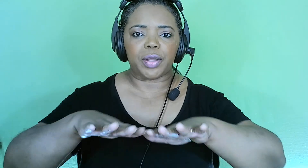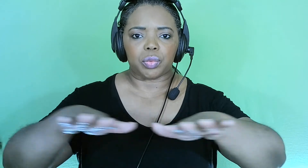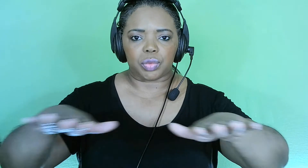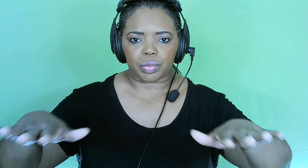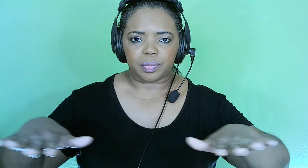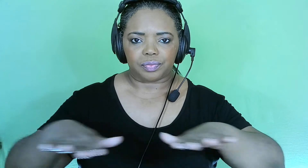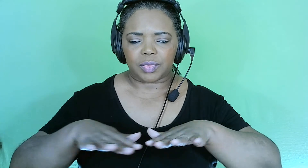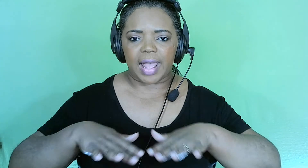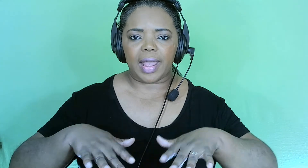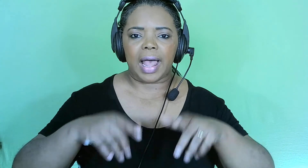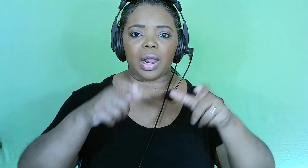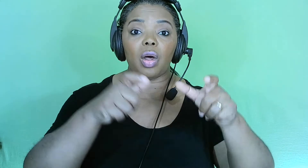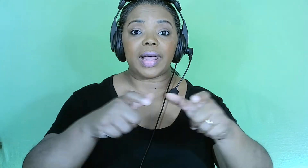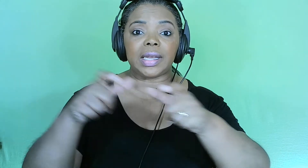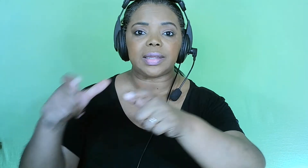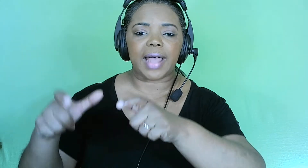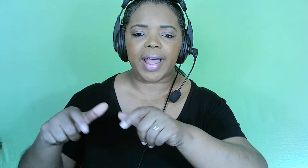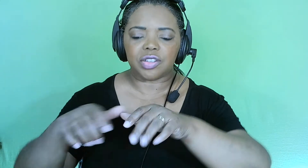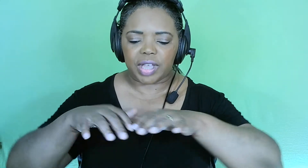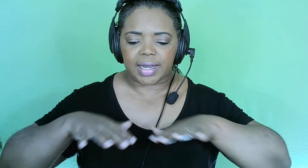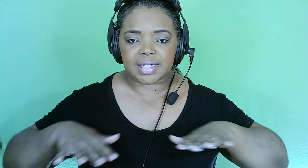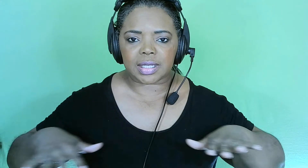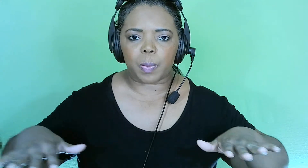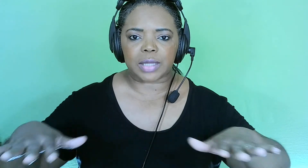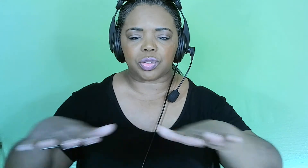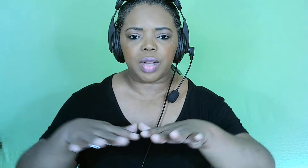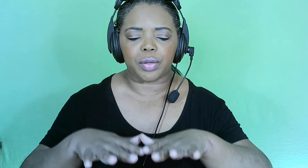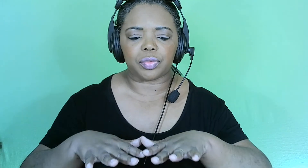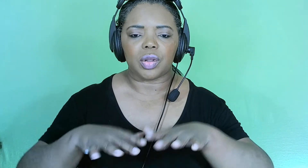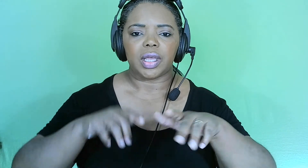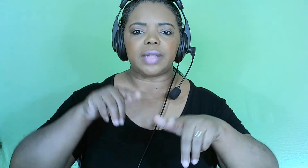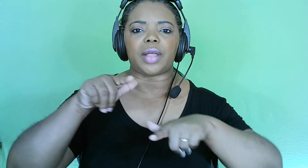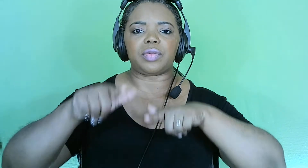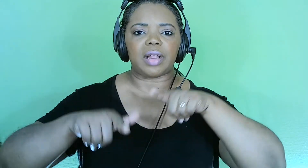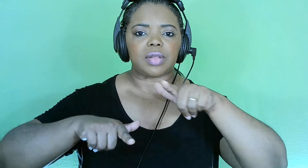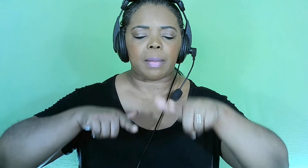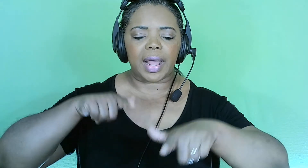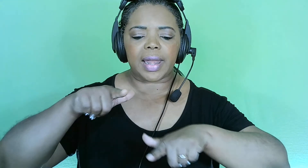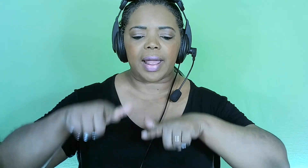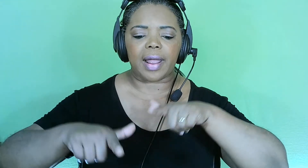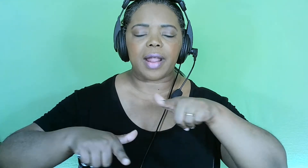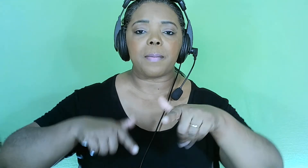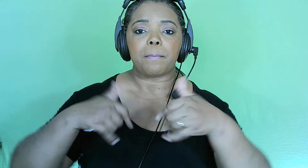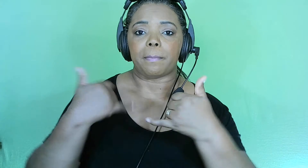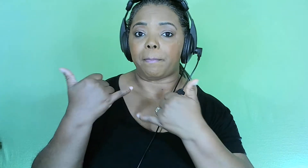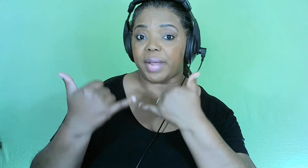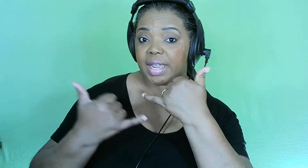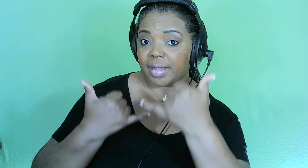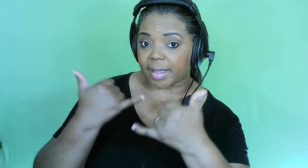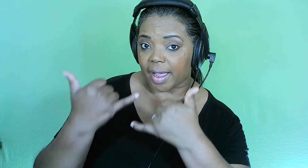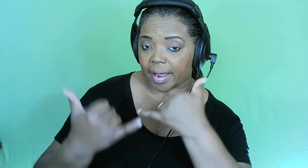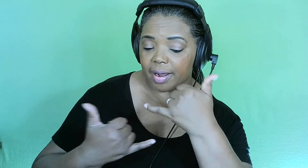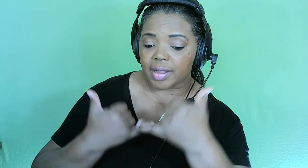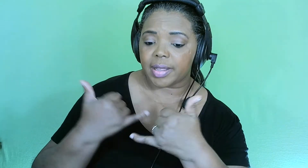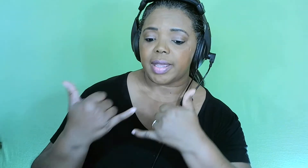neutro, tá? A localidade é nesse espaço neutro. Então eu tenho trabalhar, brincar